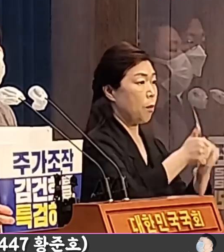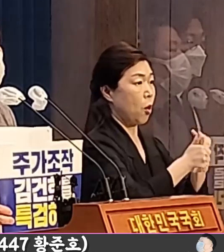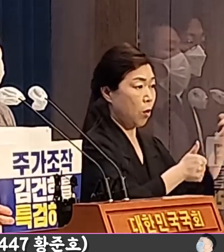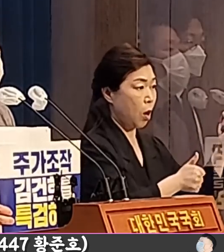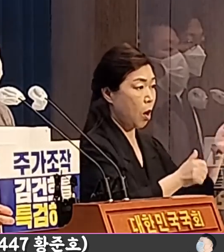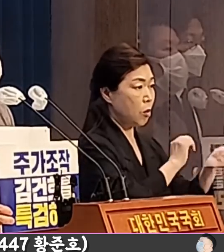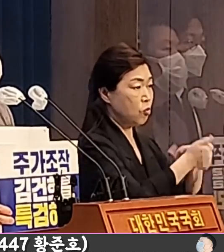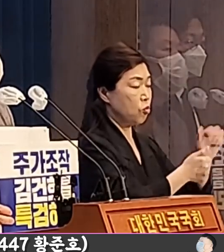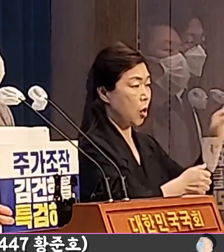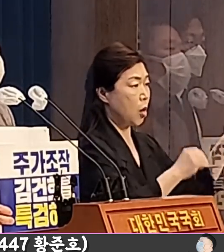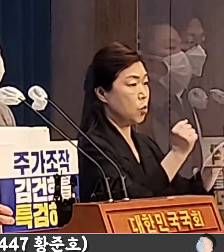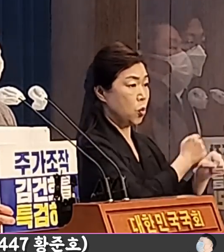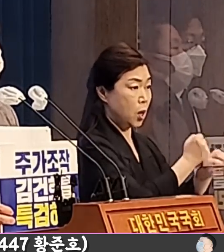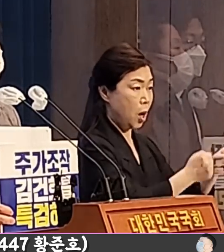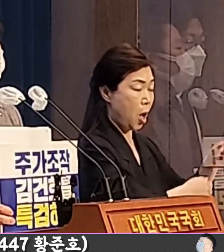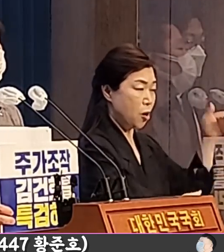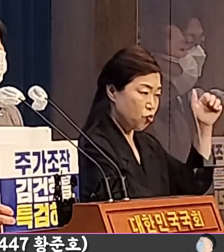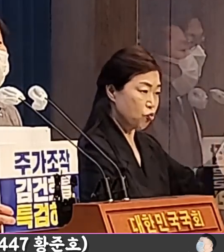주가 조작의